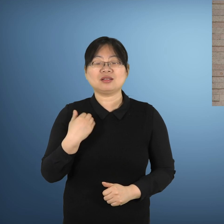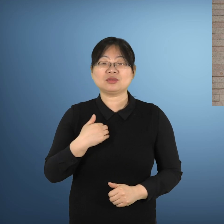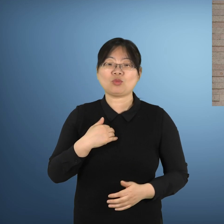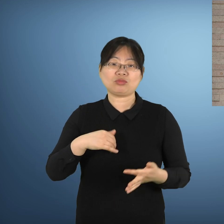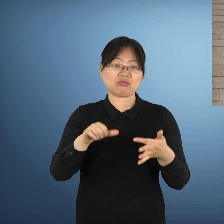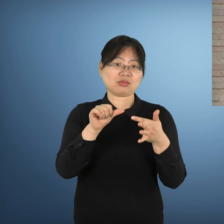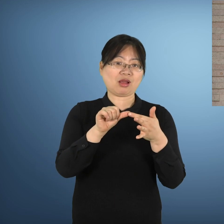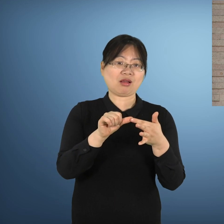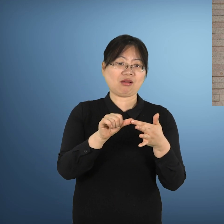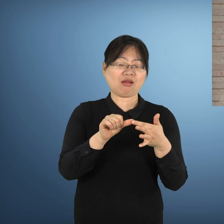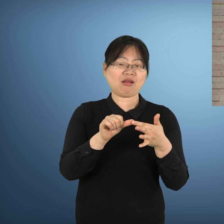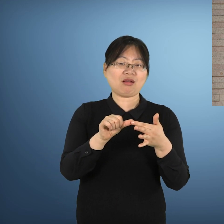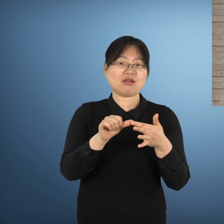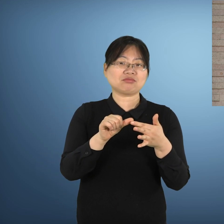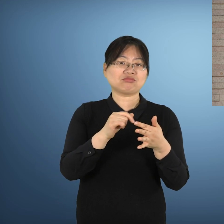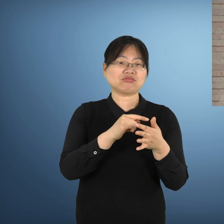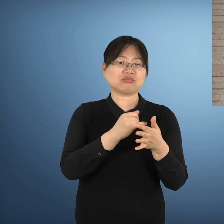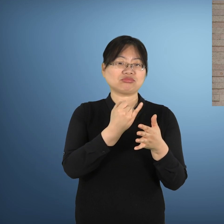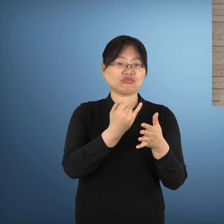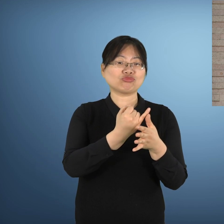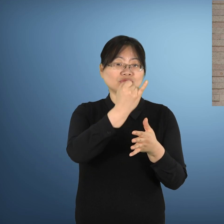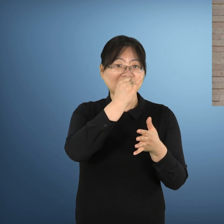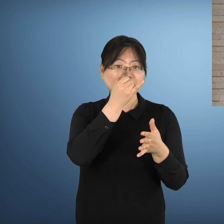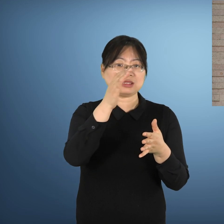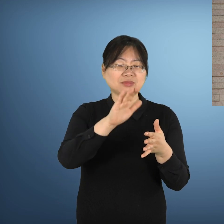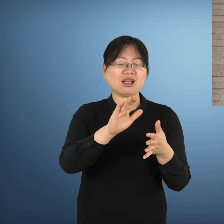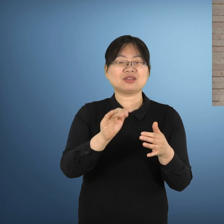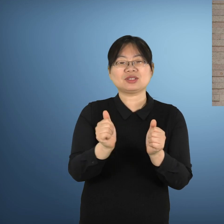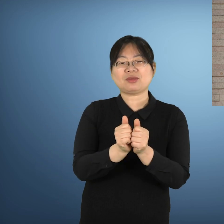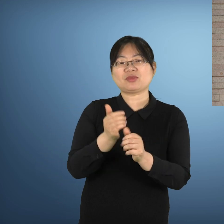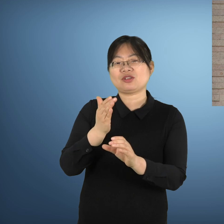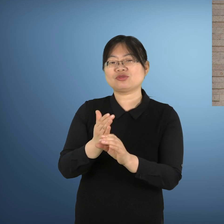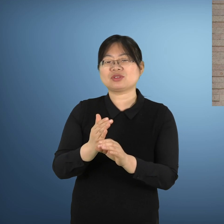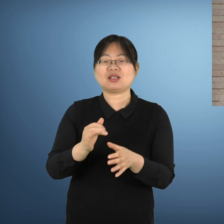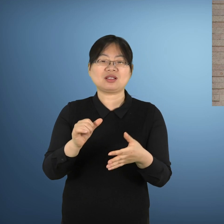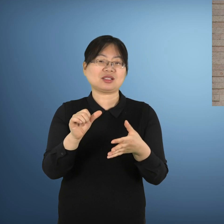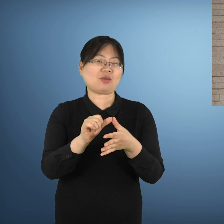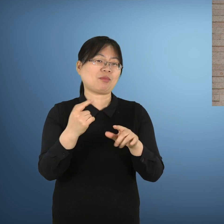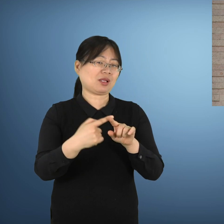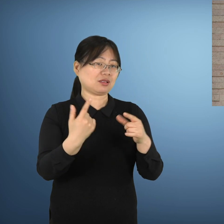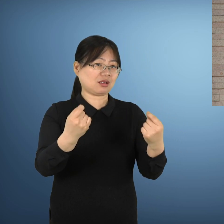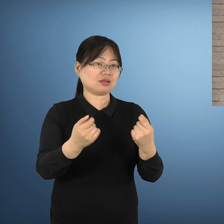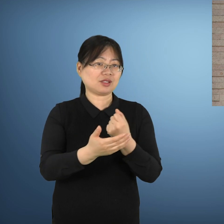장남이니까 유난히 엄하게 돌아가실 때까지